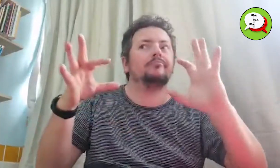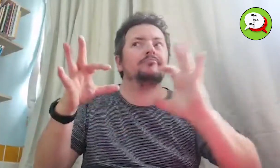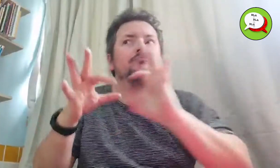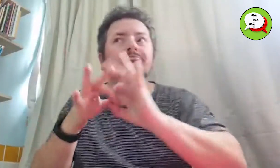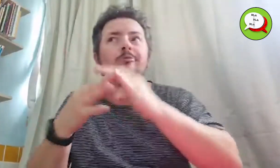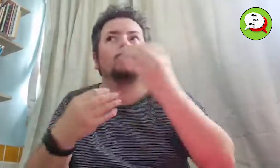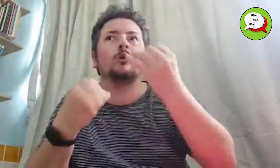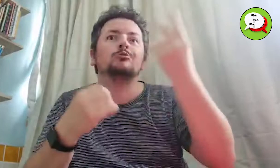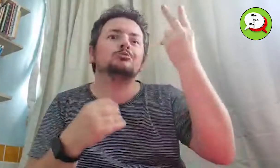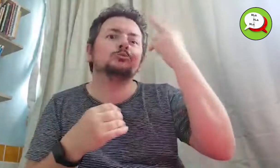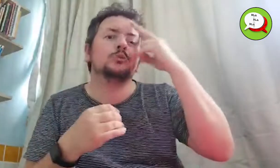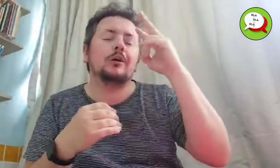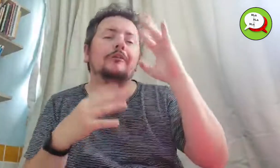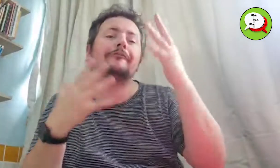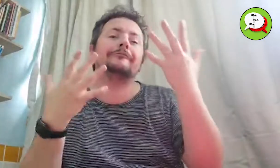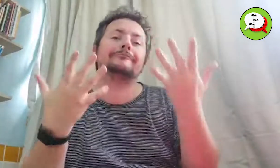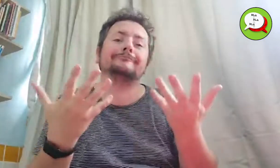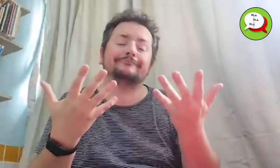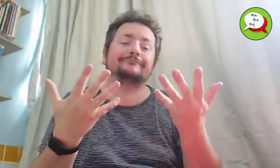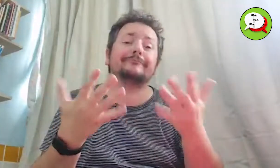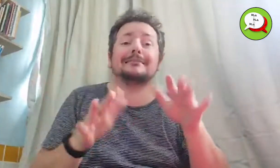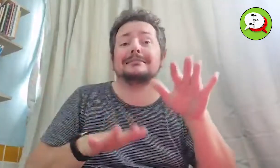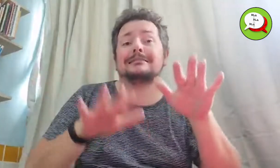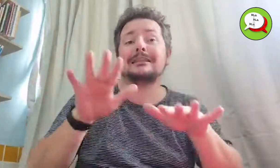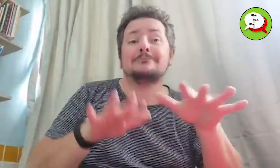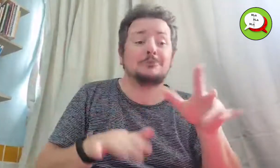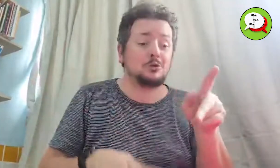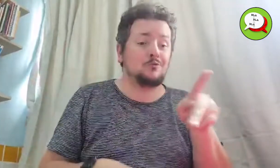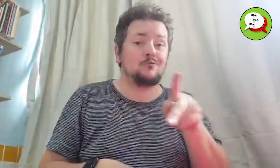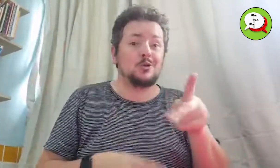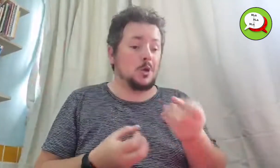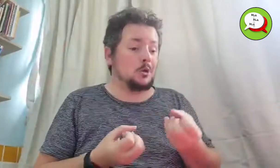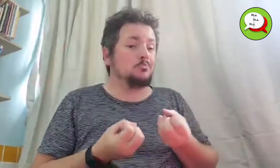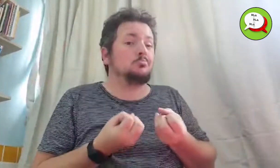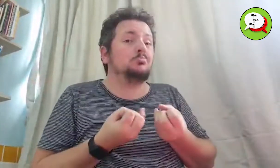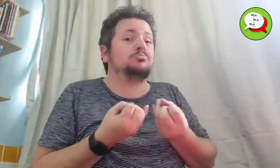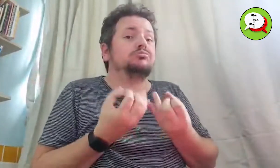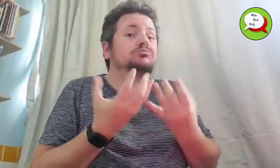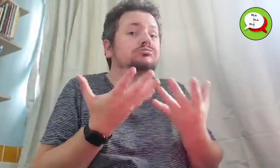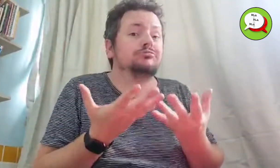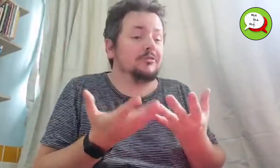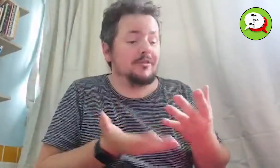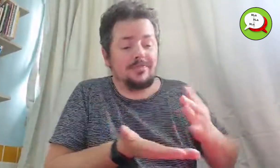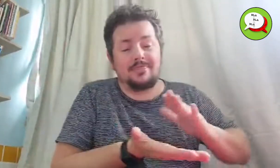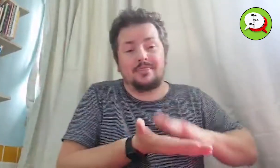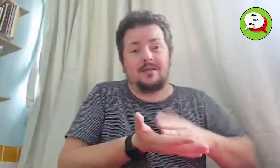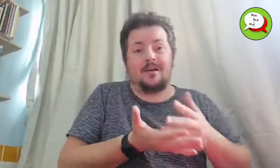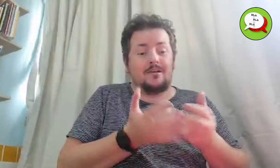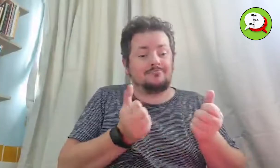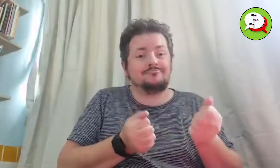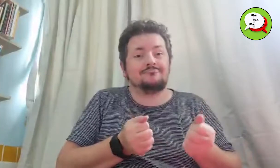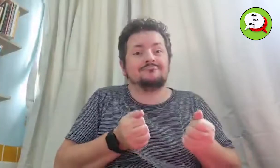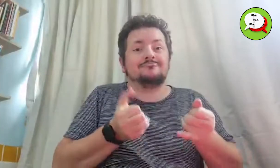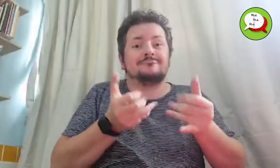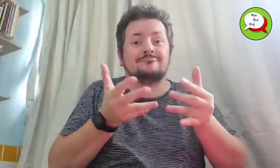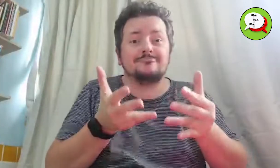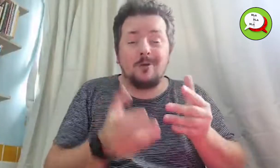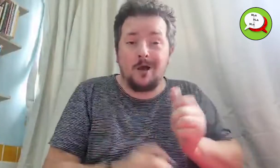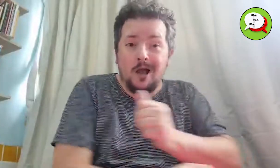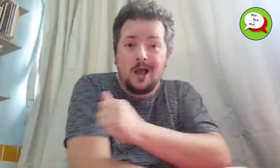consegui entender história, geografia e todas as outras disciplinas, foi muito interessante, porque na